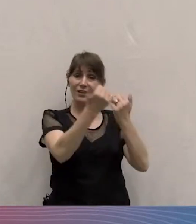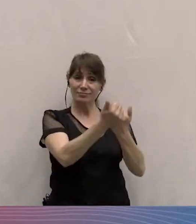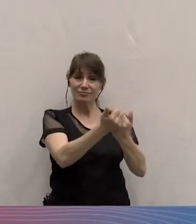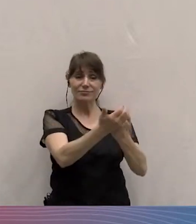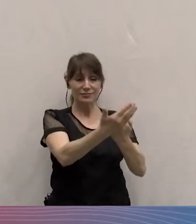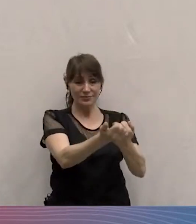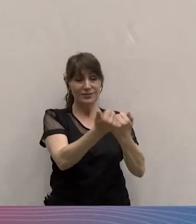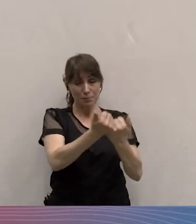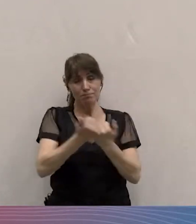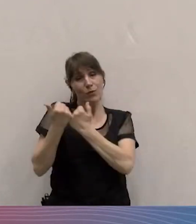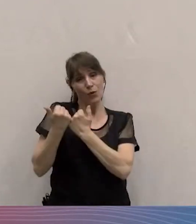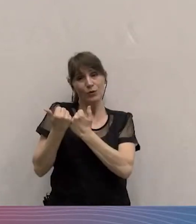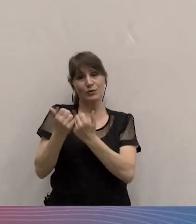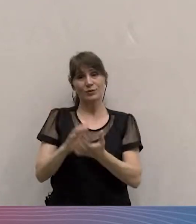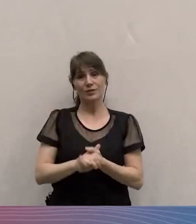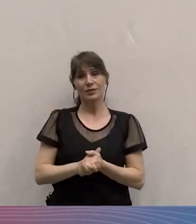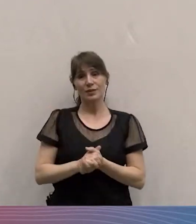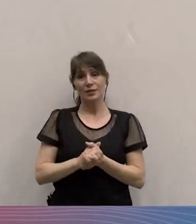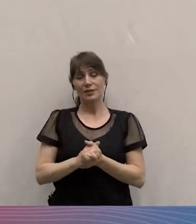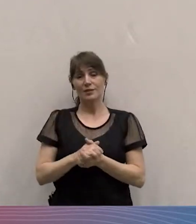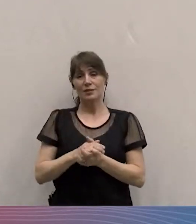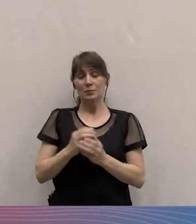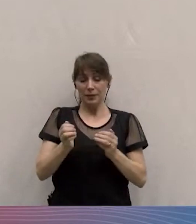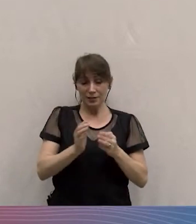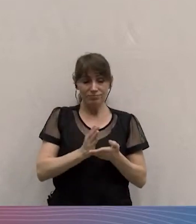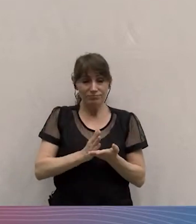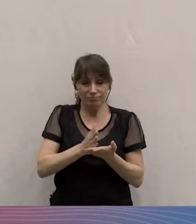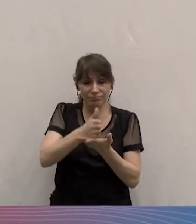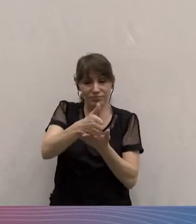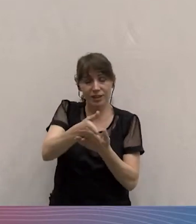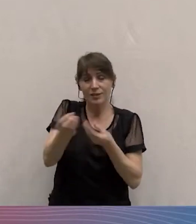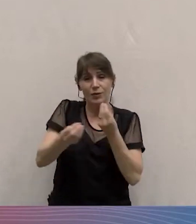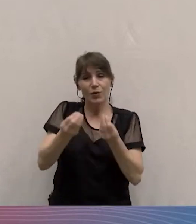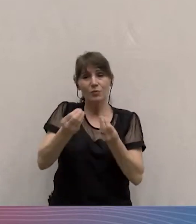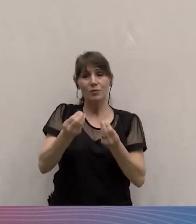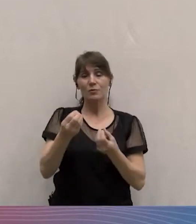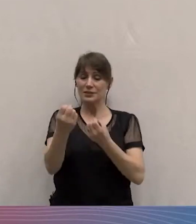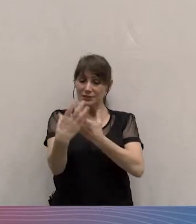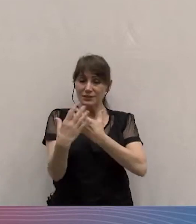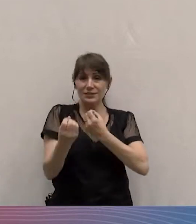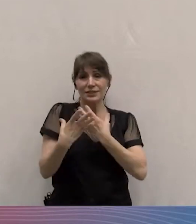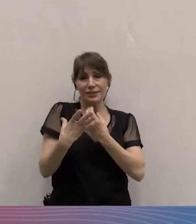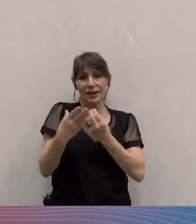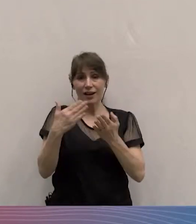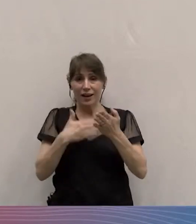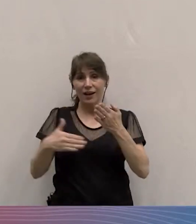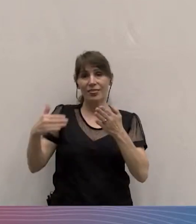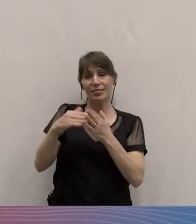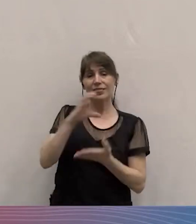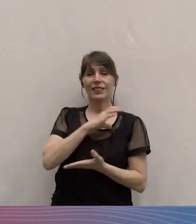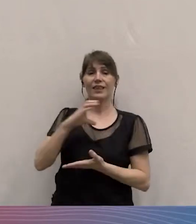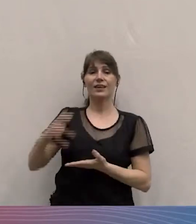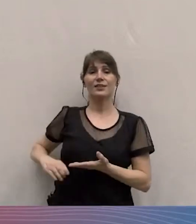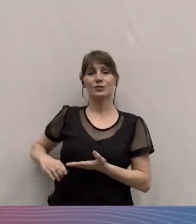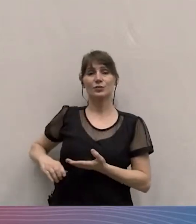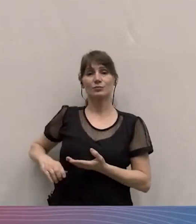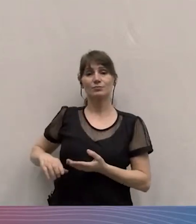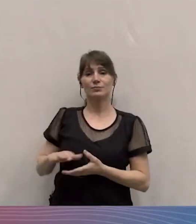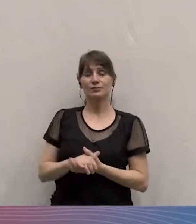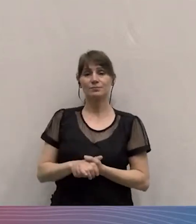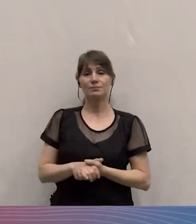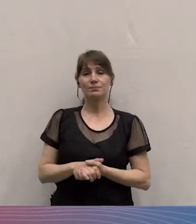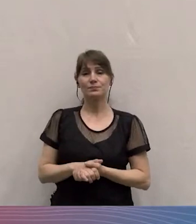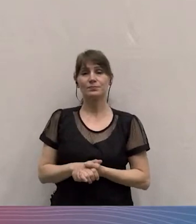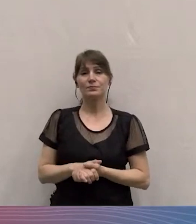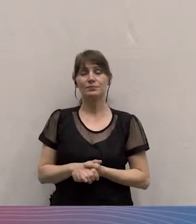quê? Para nos conduzir aonde? Para nos conduzir a Cristo, a fim